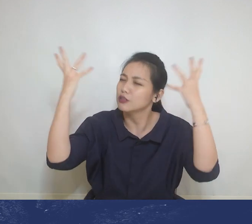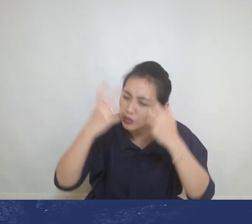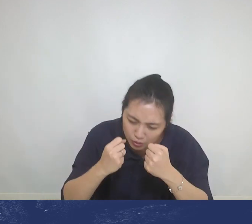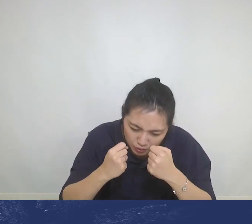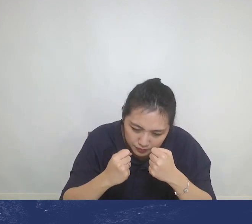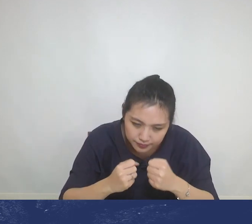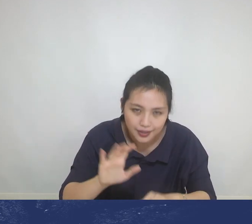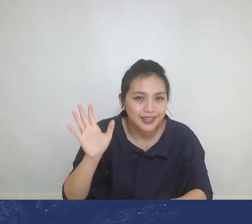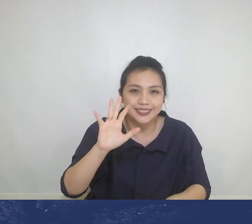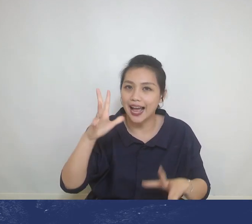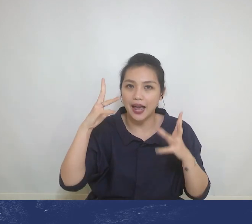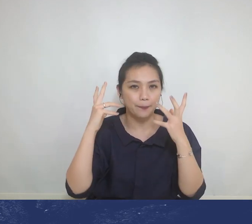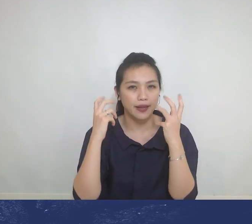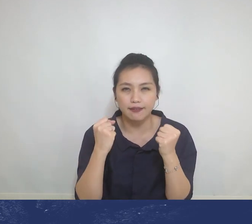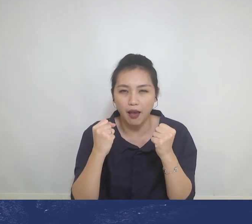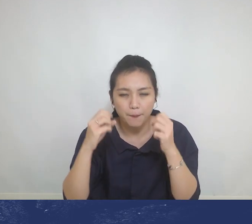hancur,